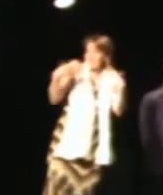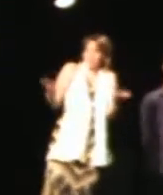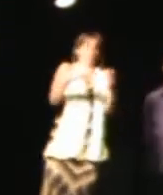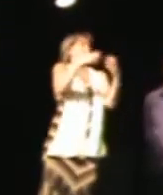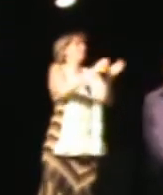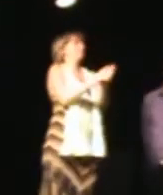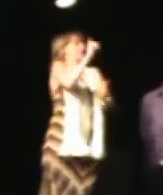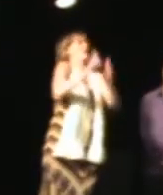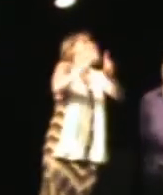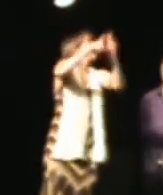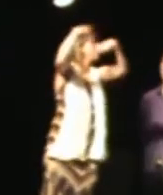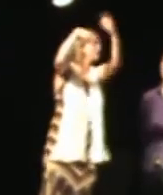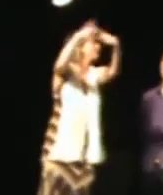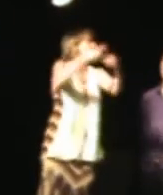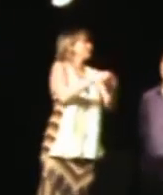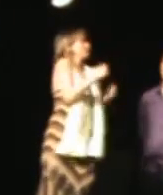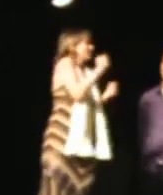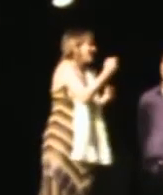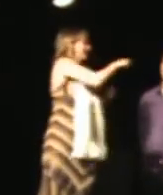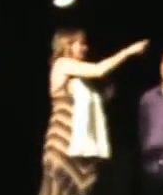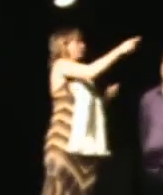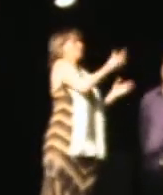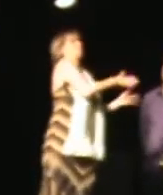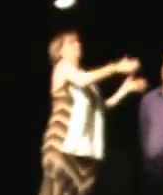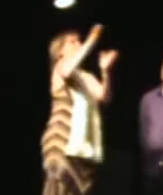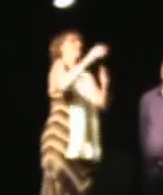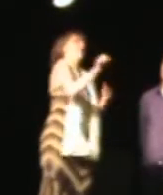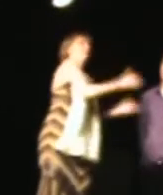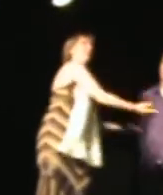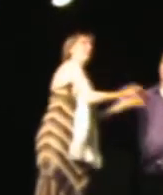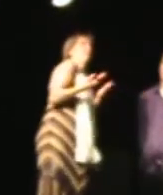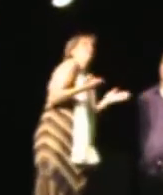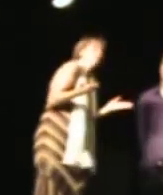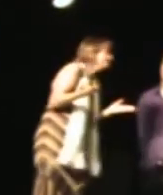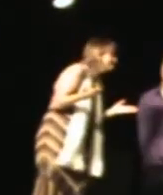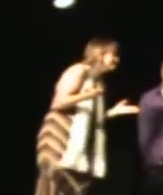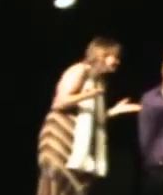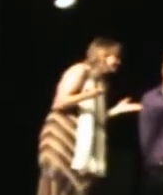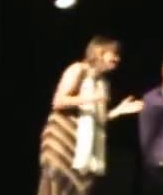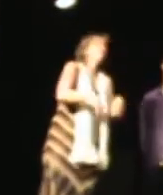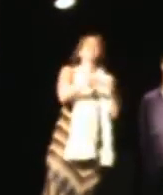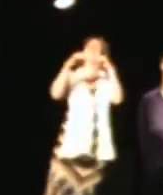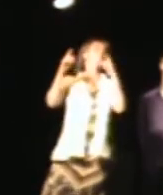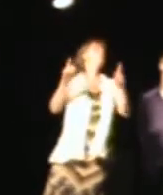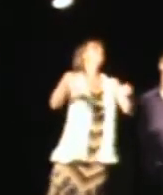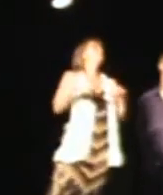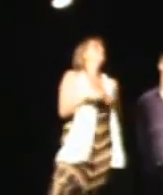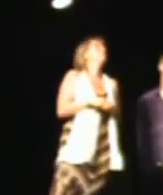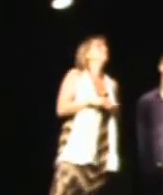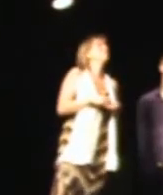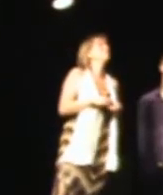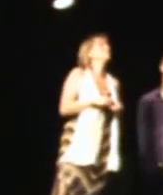Oh, oh, nou, in ieder geval, jullie hebben nog, er is groei binnen jullie, eh, sexy. Toch? Dus jullie kunnen wel